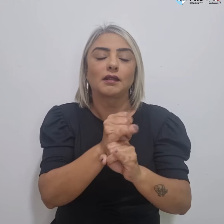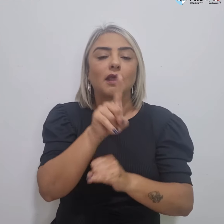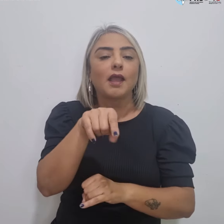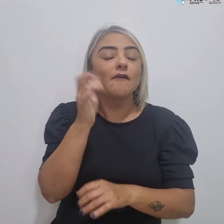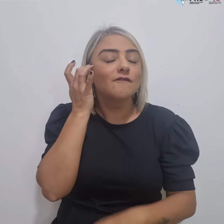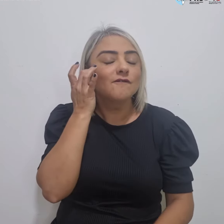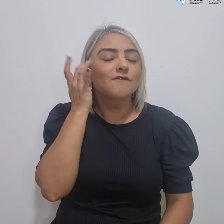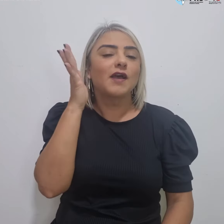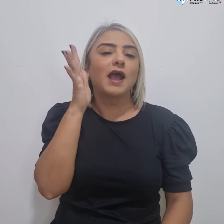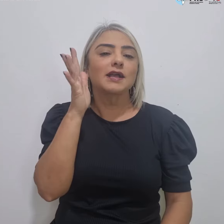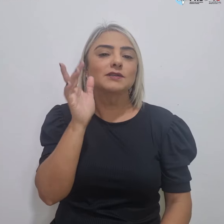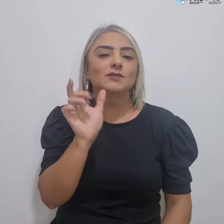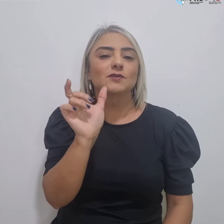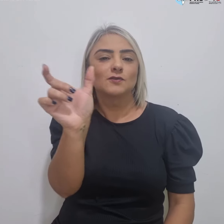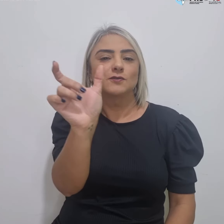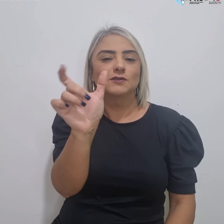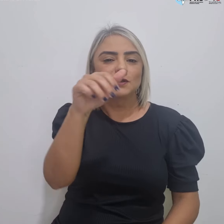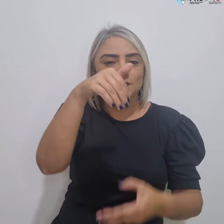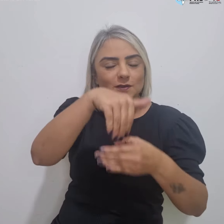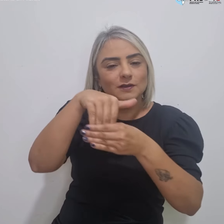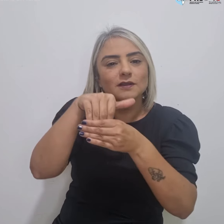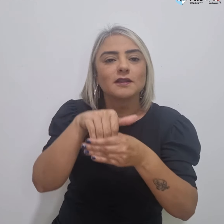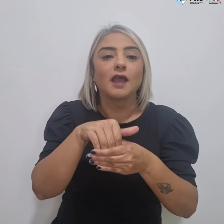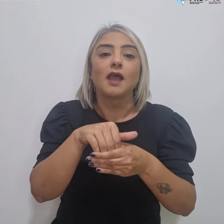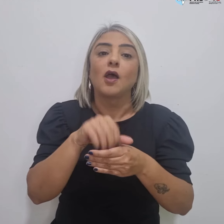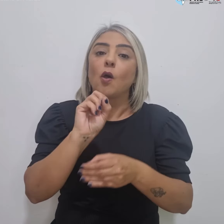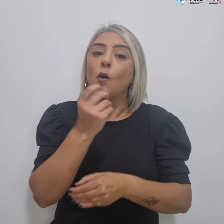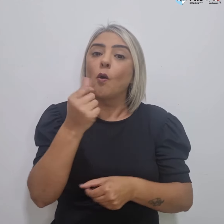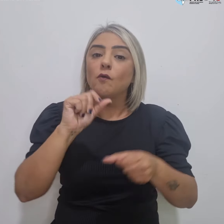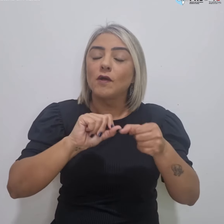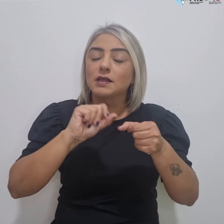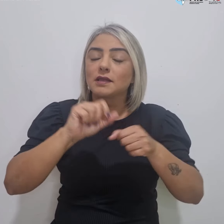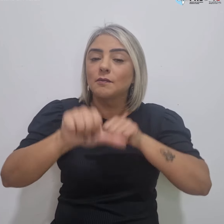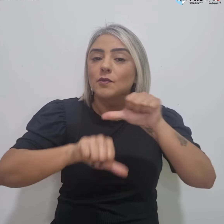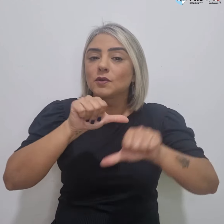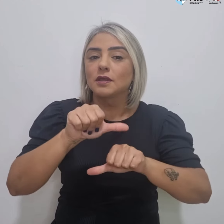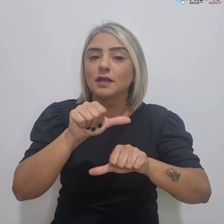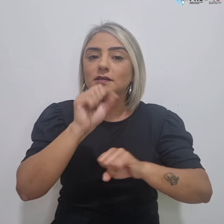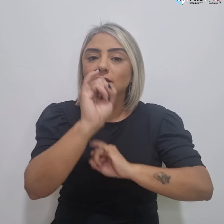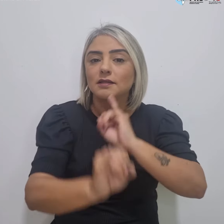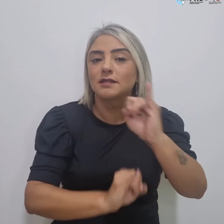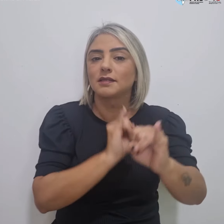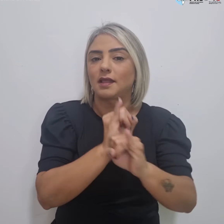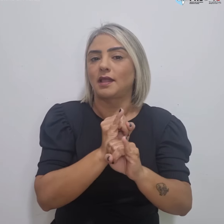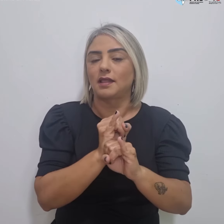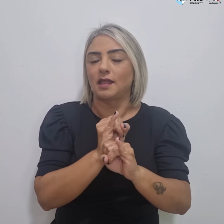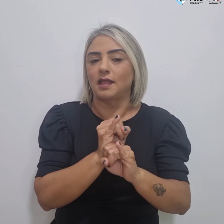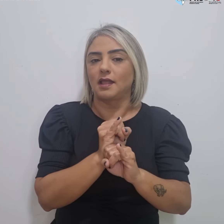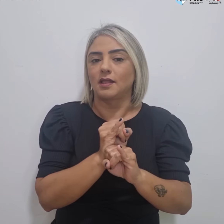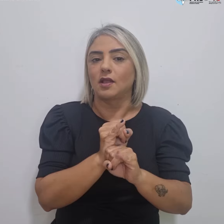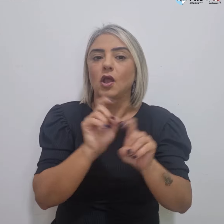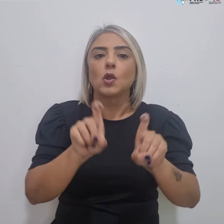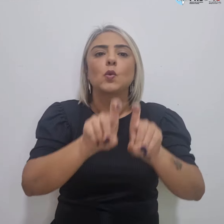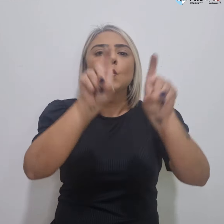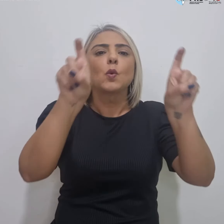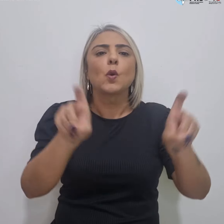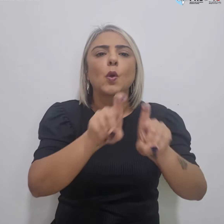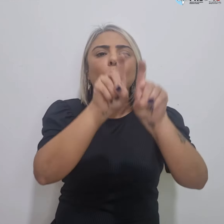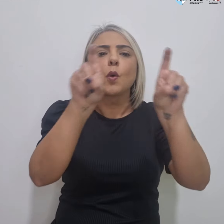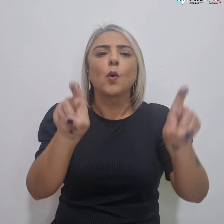fácil tirar o título e fazer alterações nele pela internet. No computador ou no smartphone,